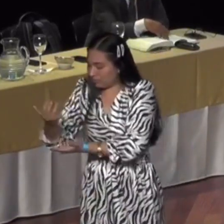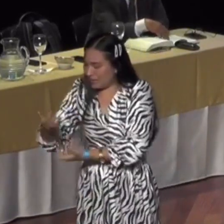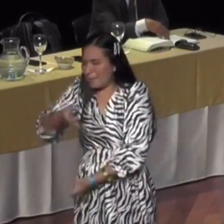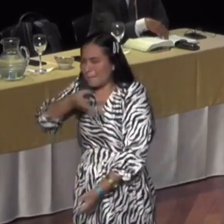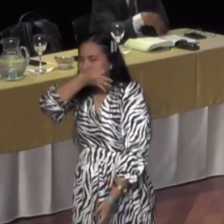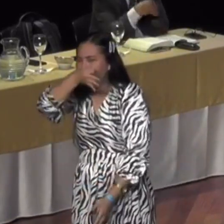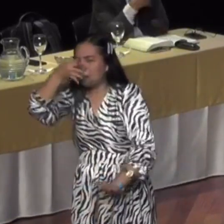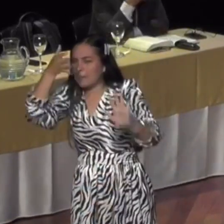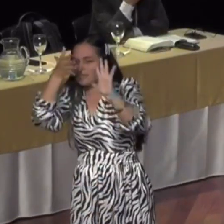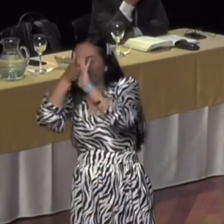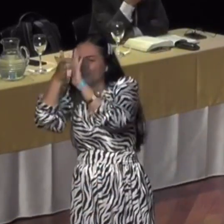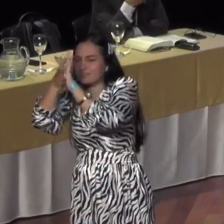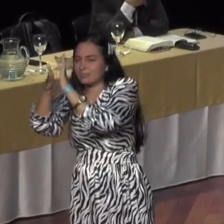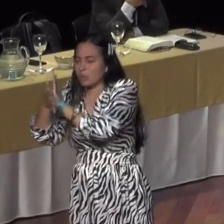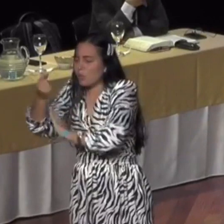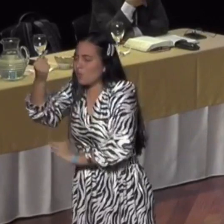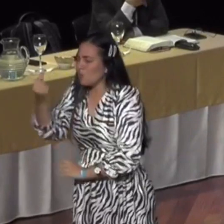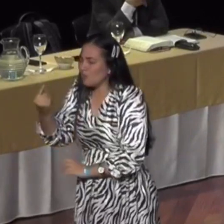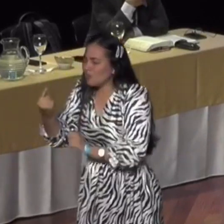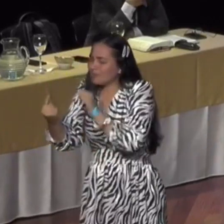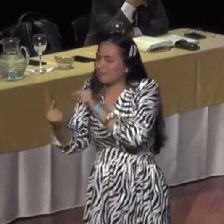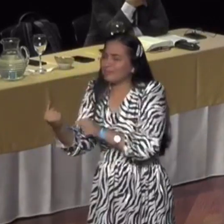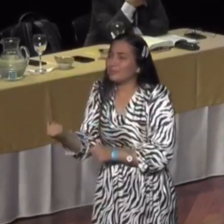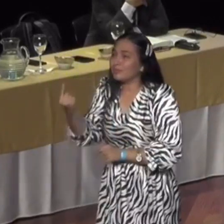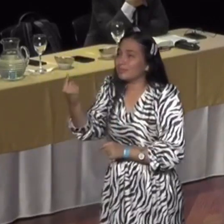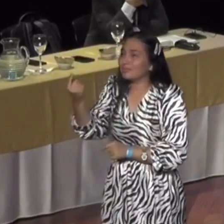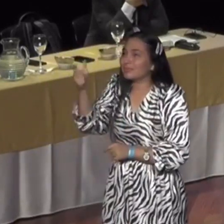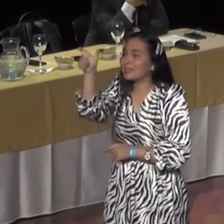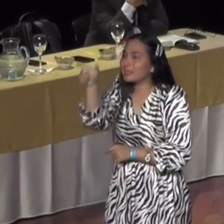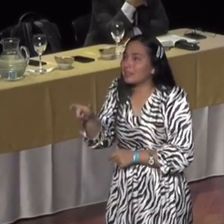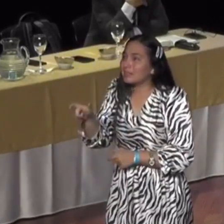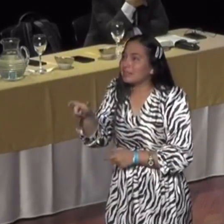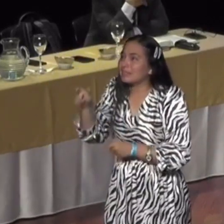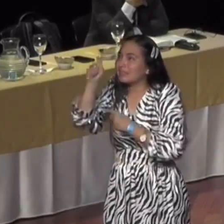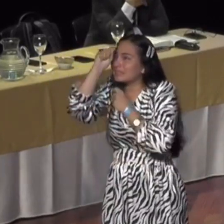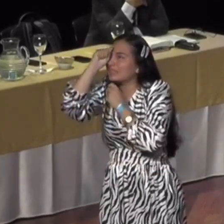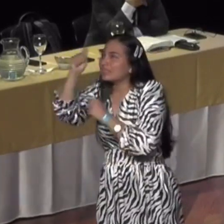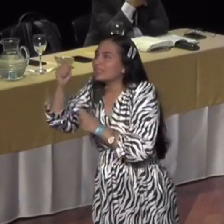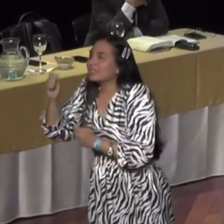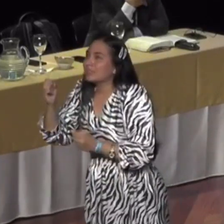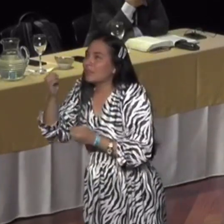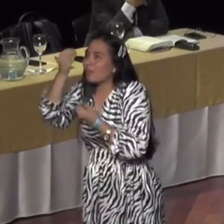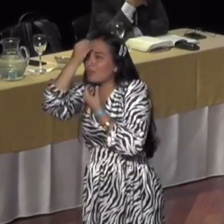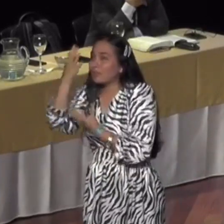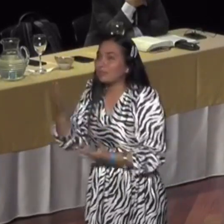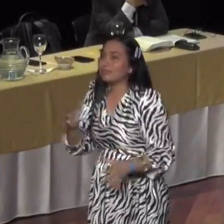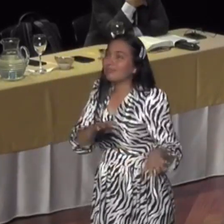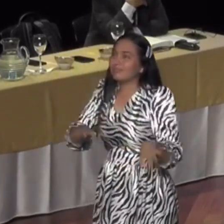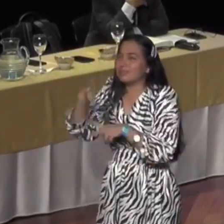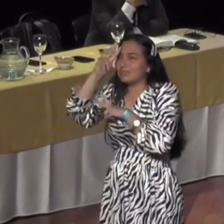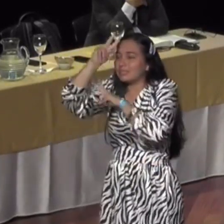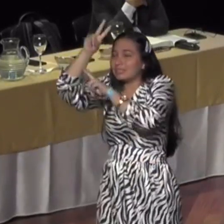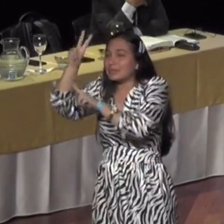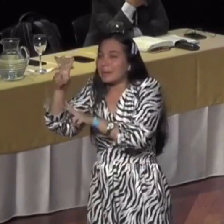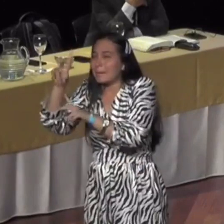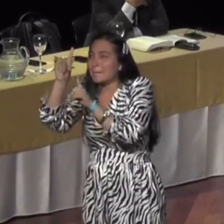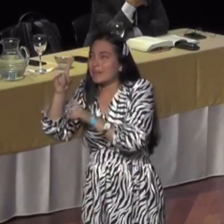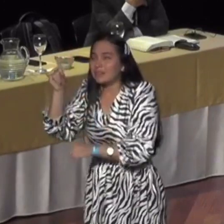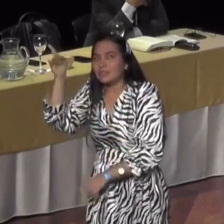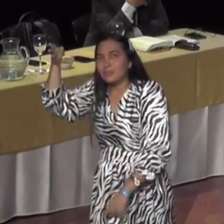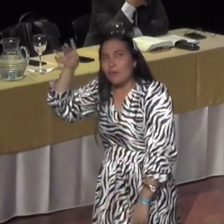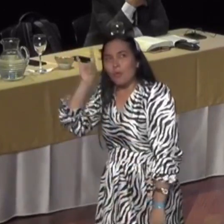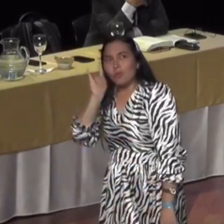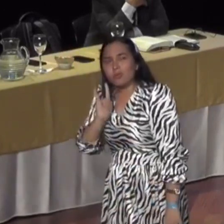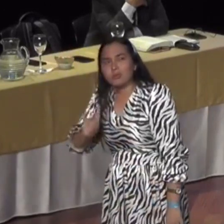través de un hombre consagrado. Los demás no percibieron la frecuencia, pero Samuel captó el espectro del sonido.